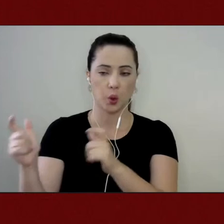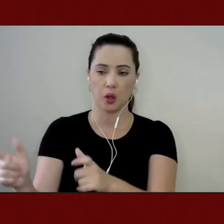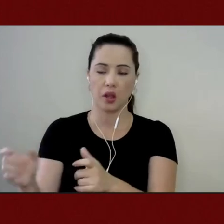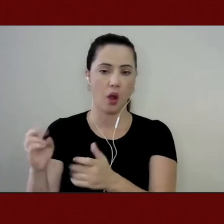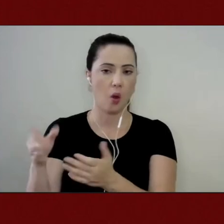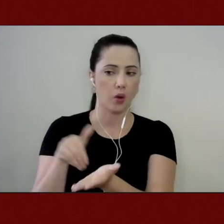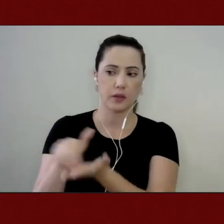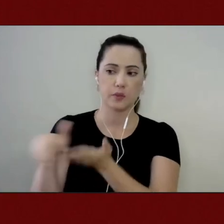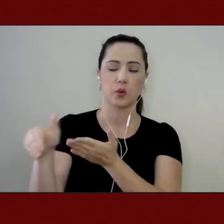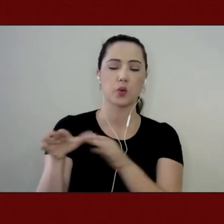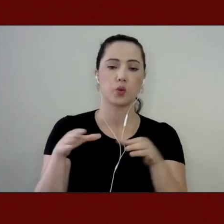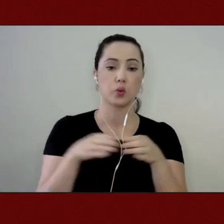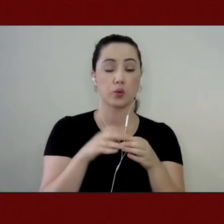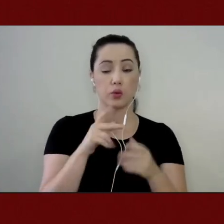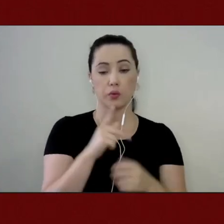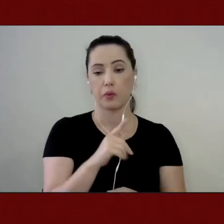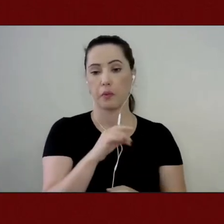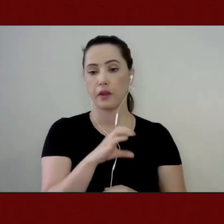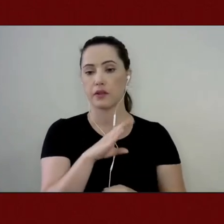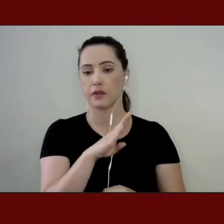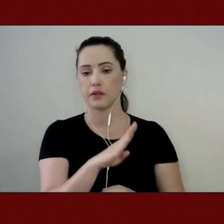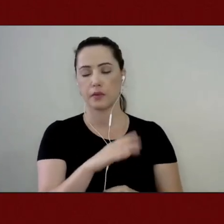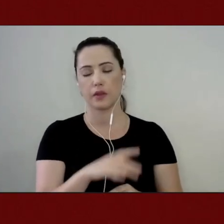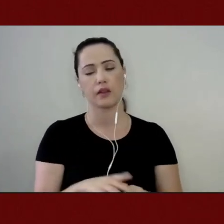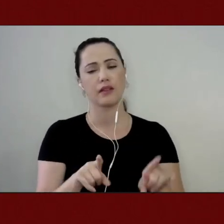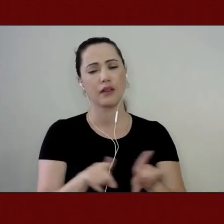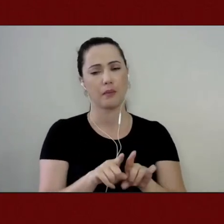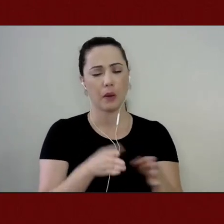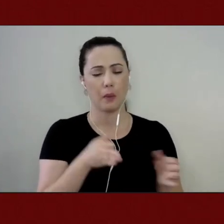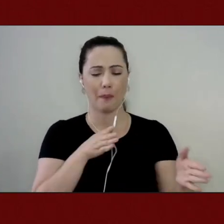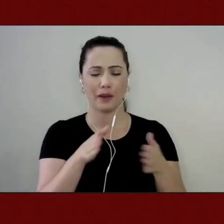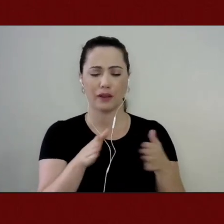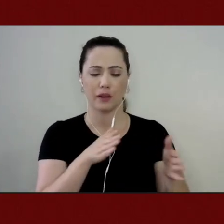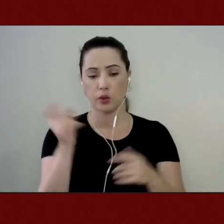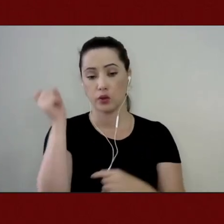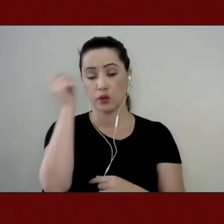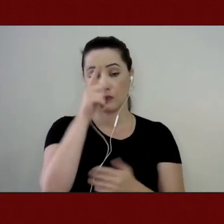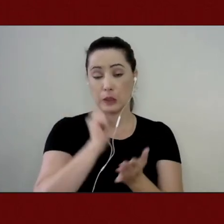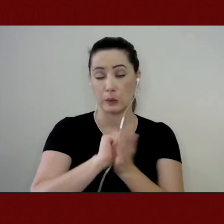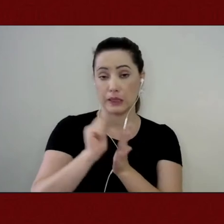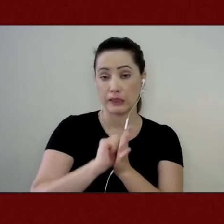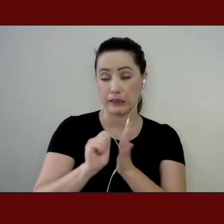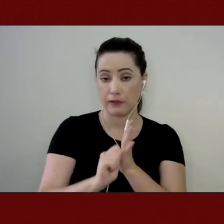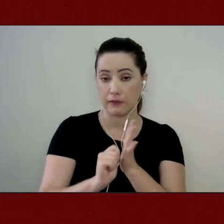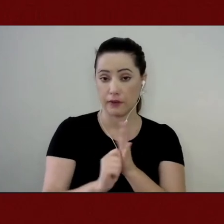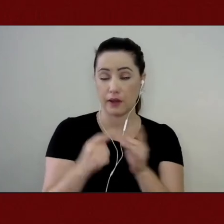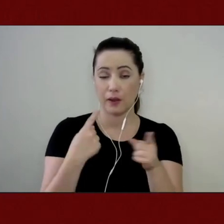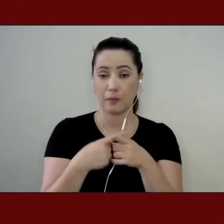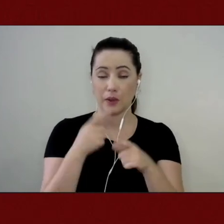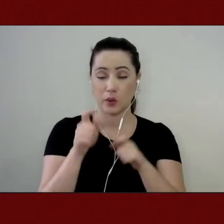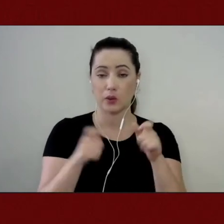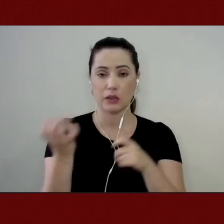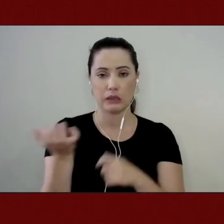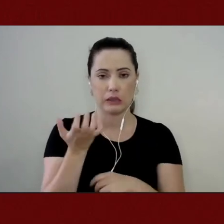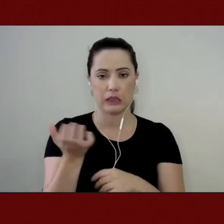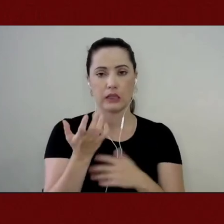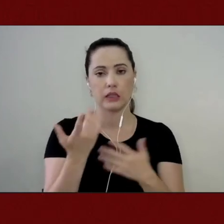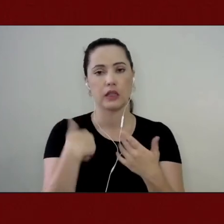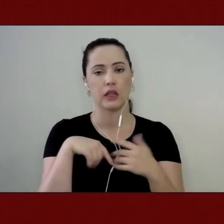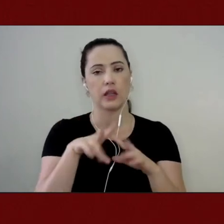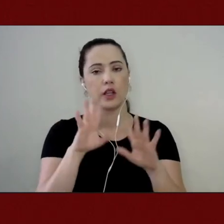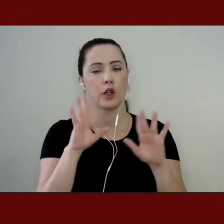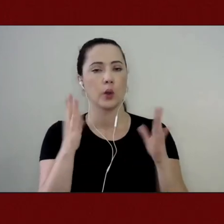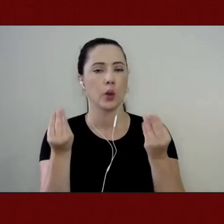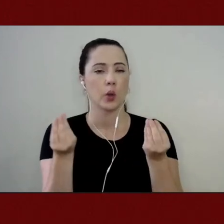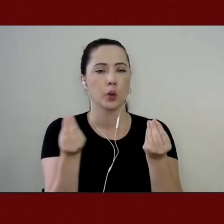Também é um período de tensão com escritores que procuravam, nesse momento, criar o chamado romance social